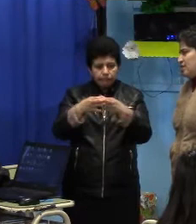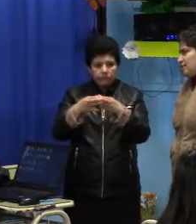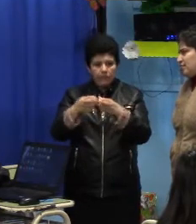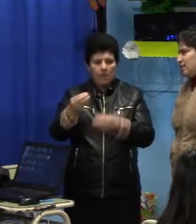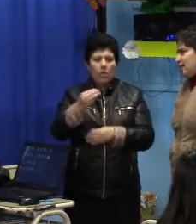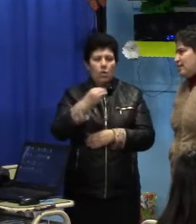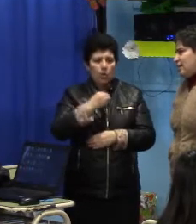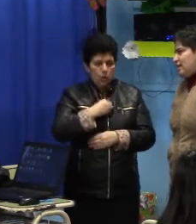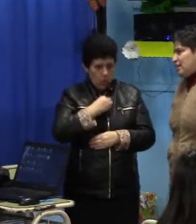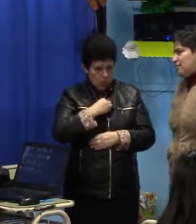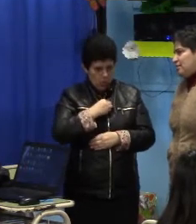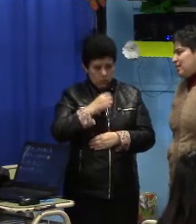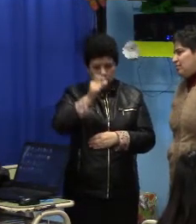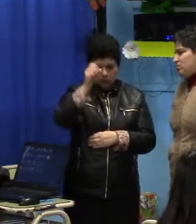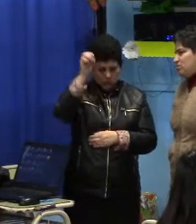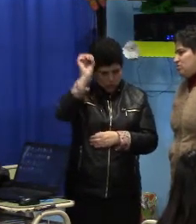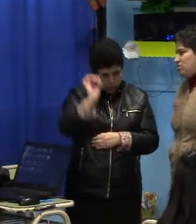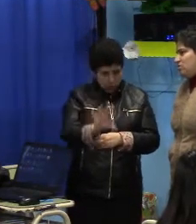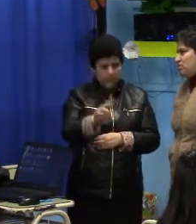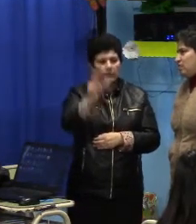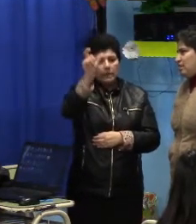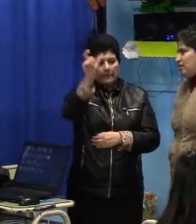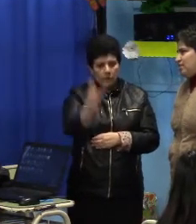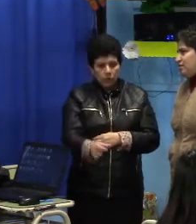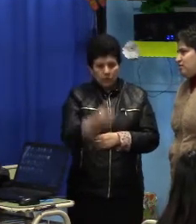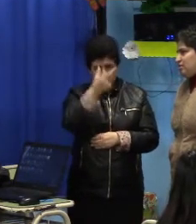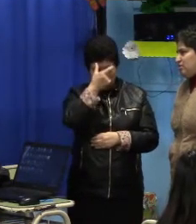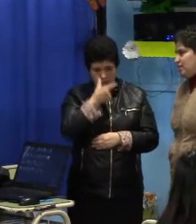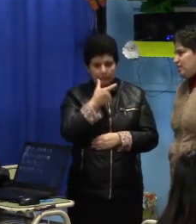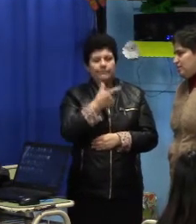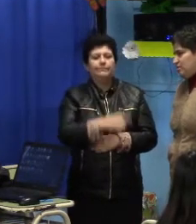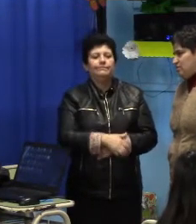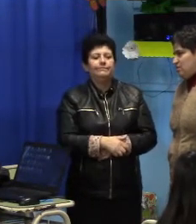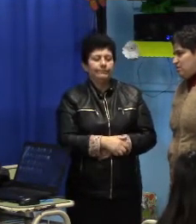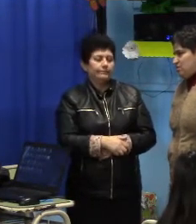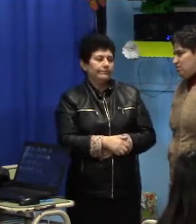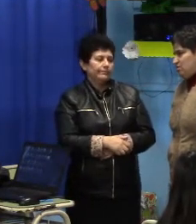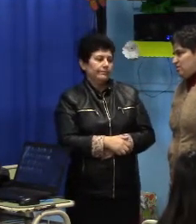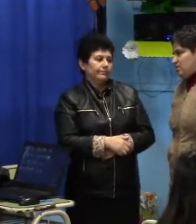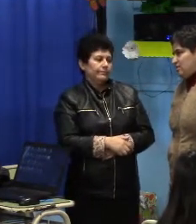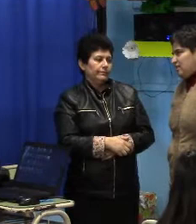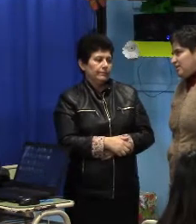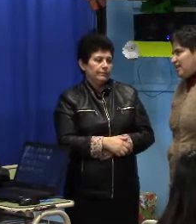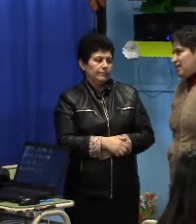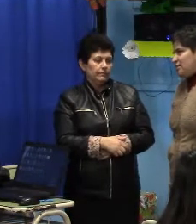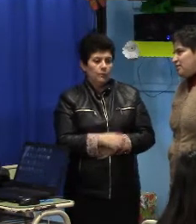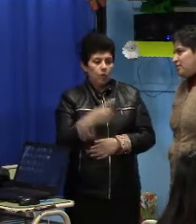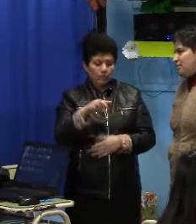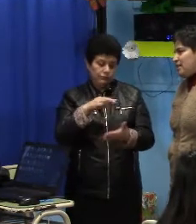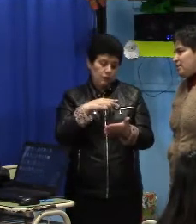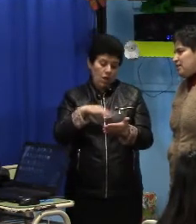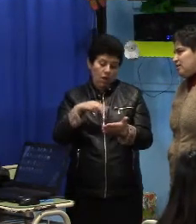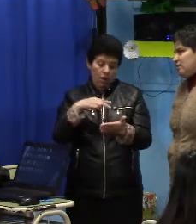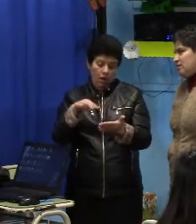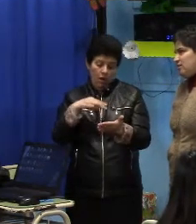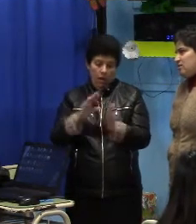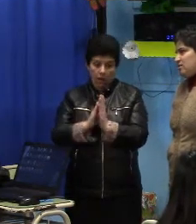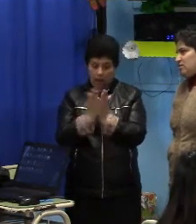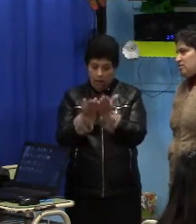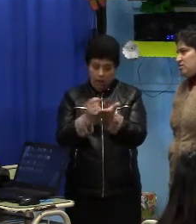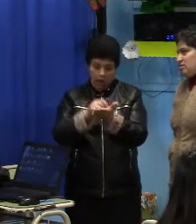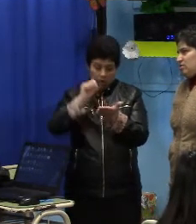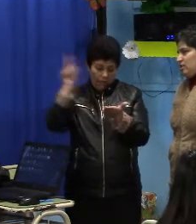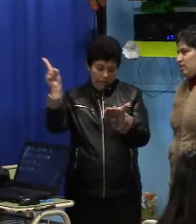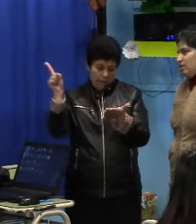cultos sean adaptados a las personas ciegas, donde si se lee la Biblia,